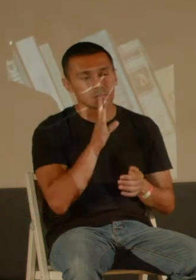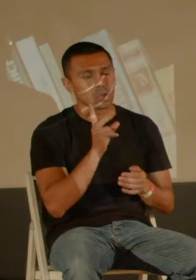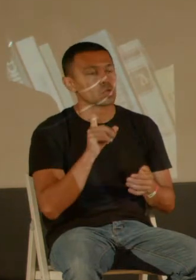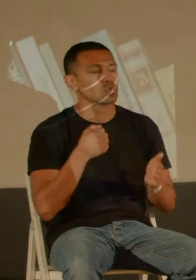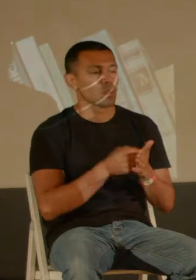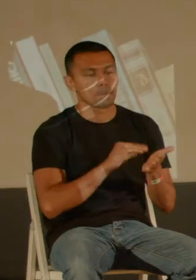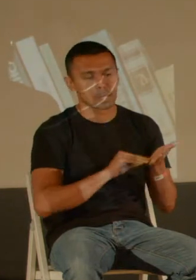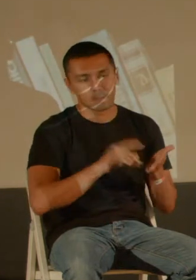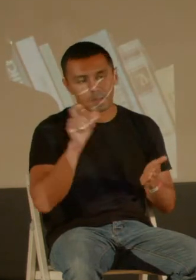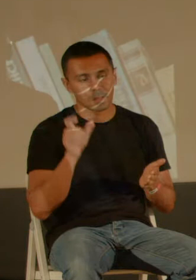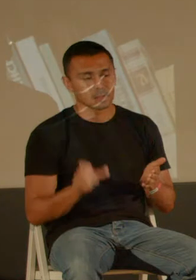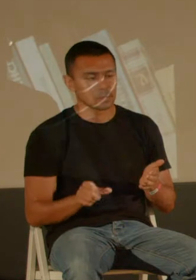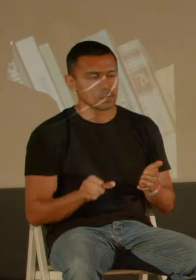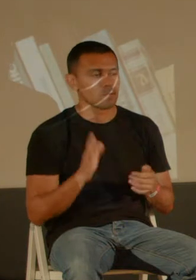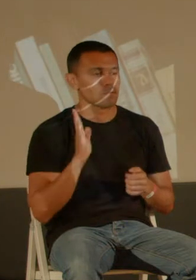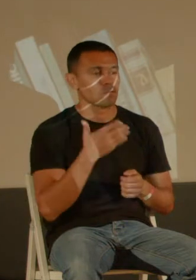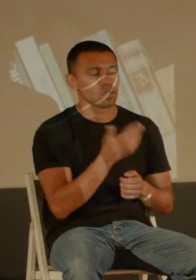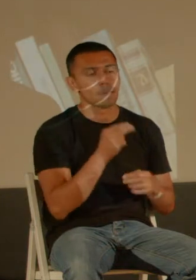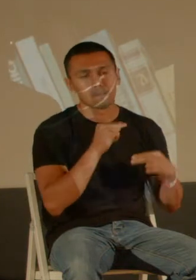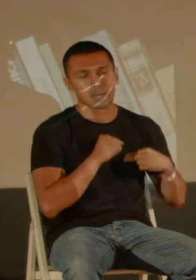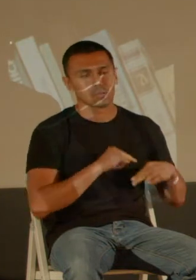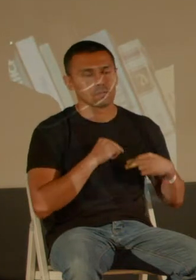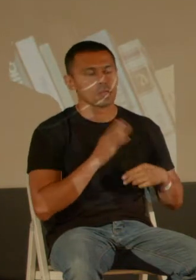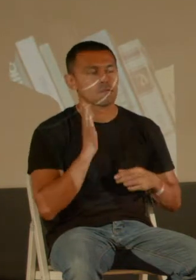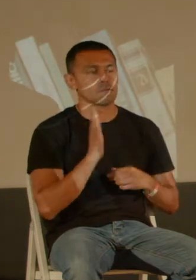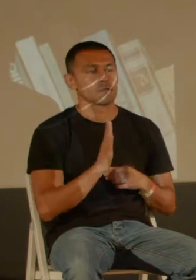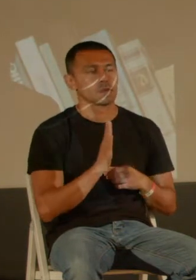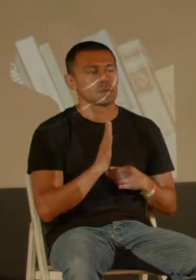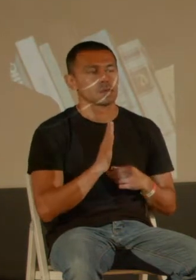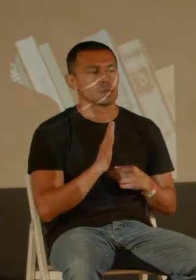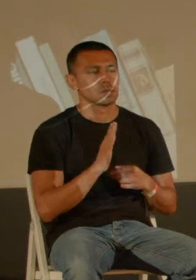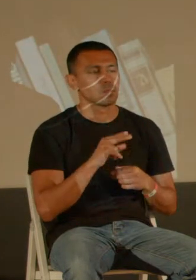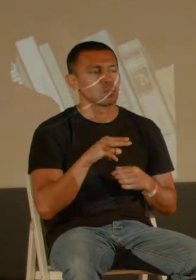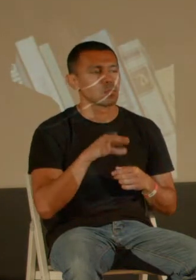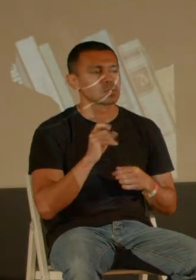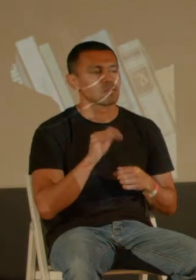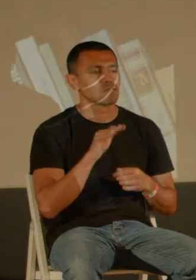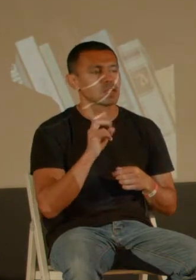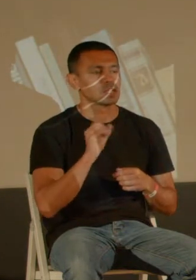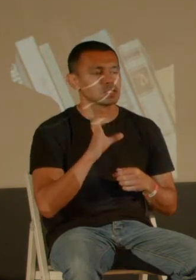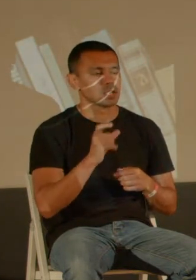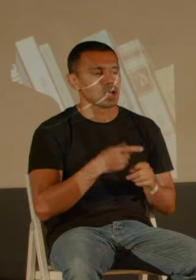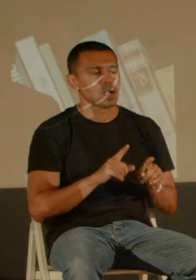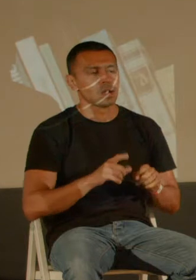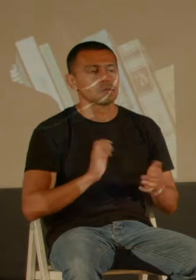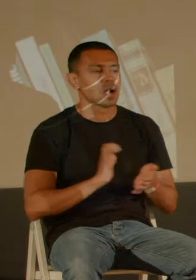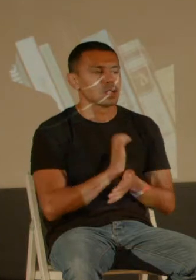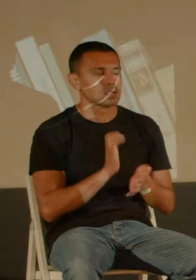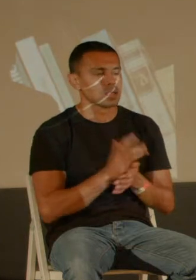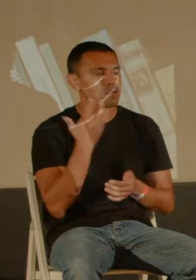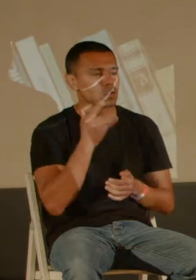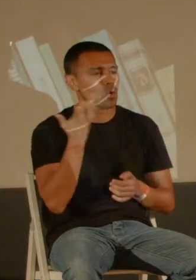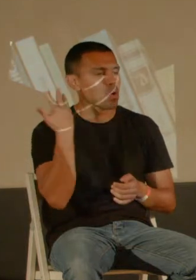до письменниці. Вона працювала в Boston Phoenix. Це така альтернативна газета. В